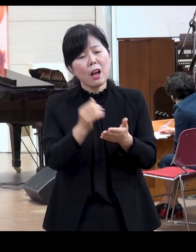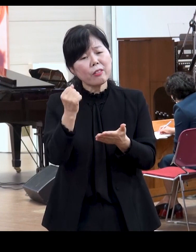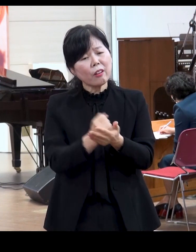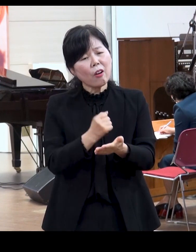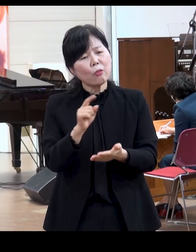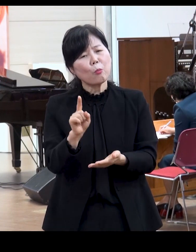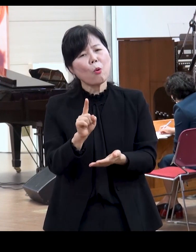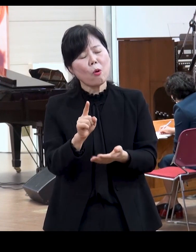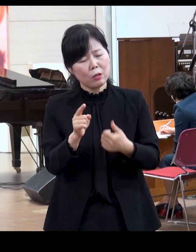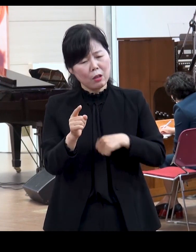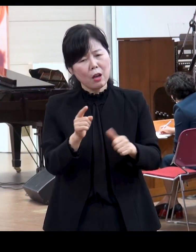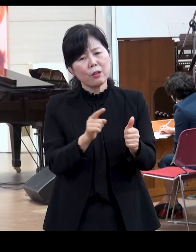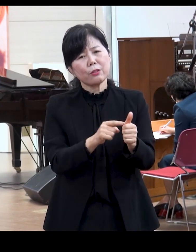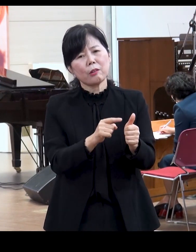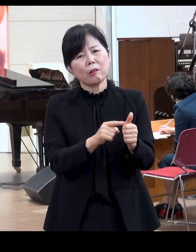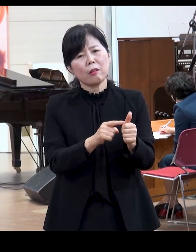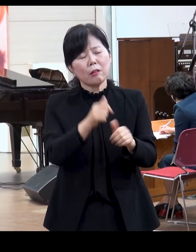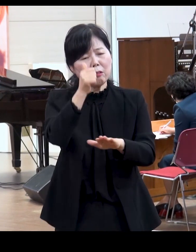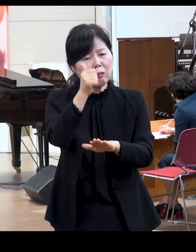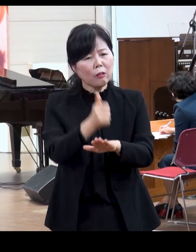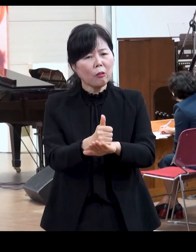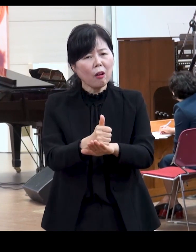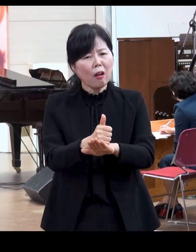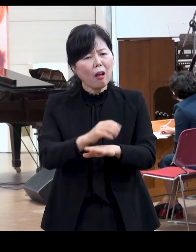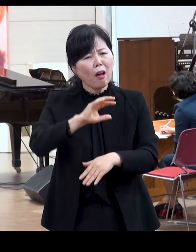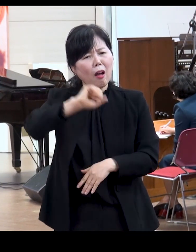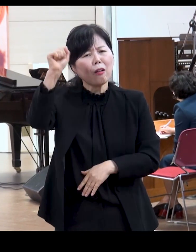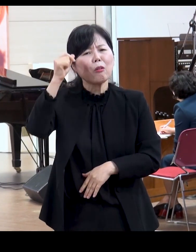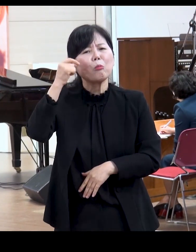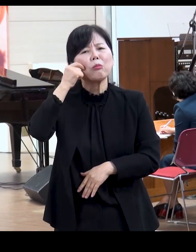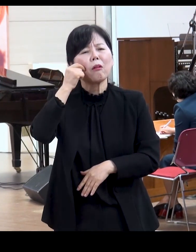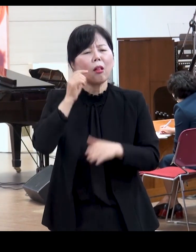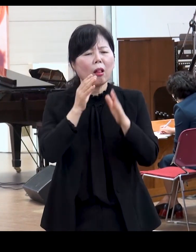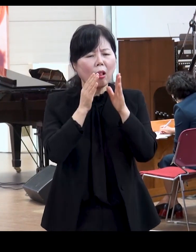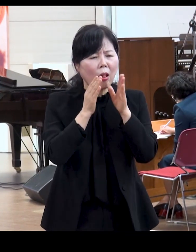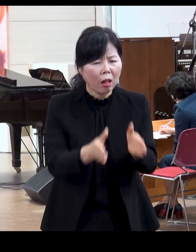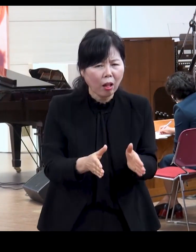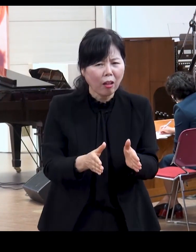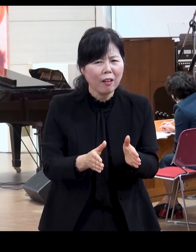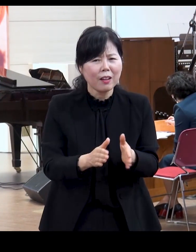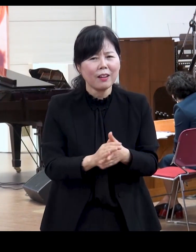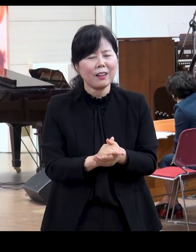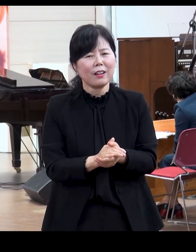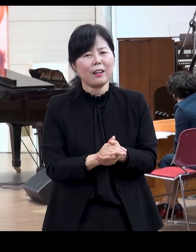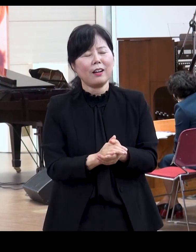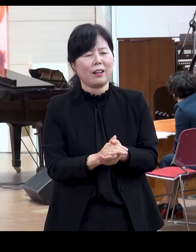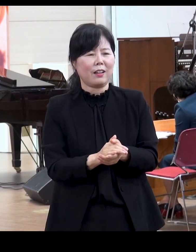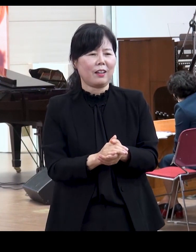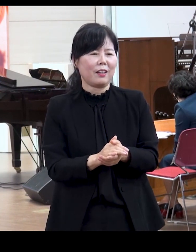그런데 안타깝게도 이 아들이 결국은 통과를 못하고 거기에 넘어가 버렸어요.